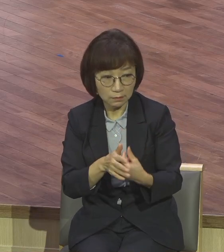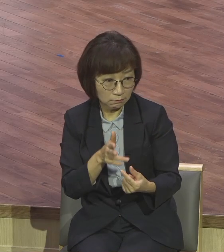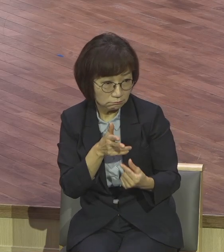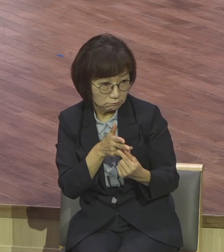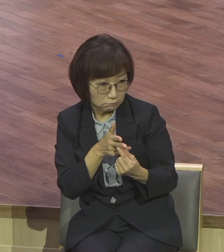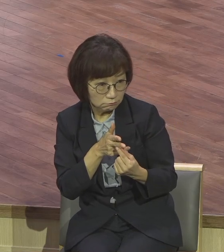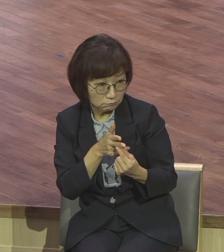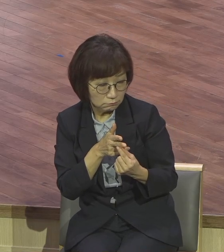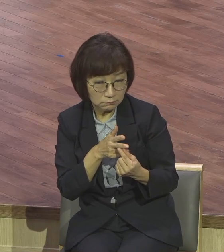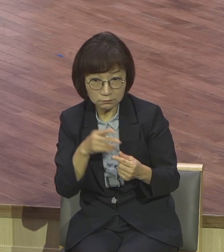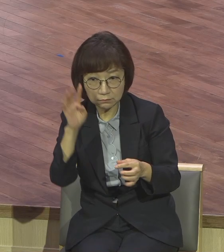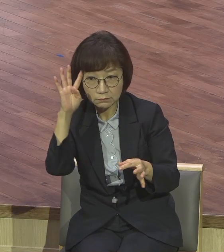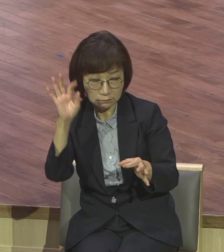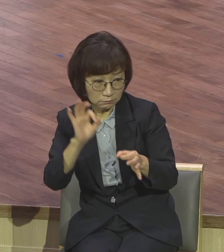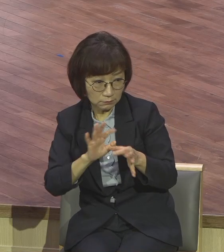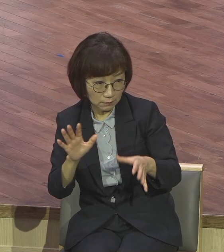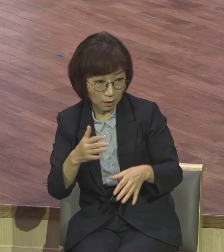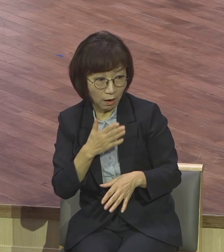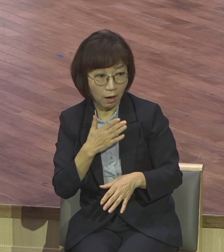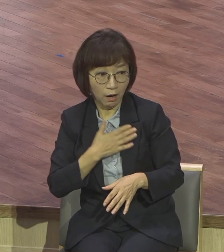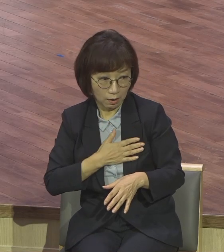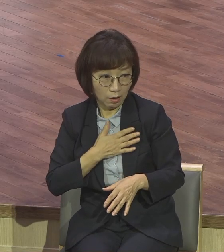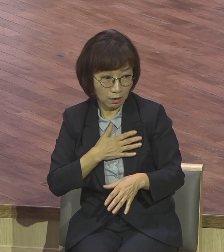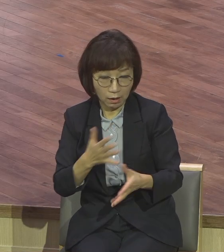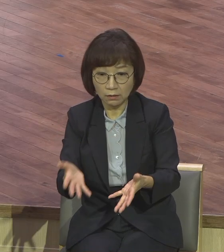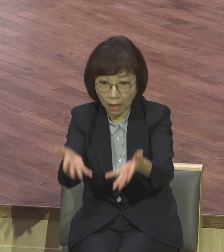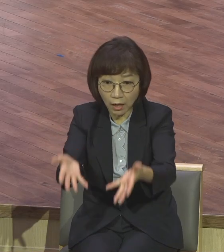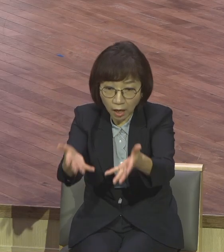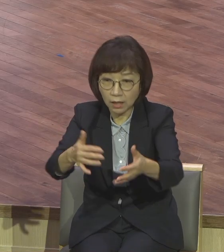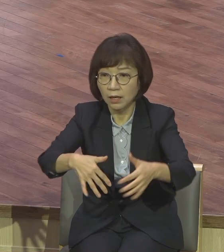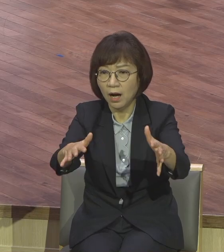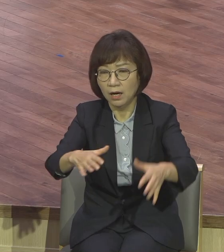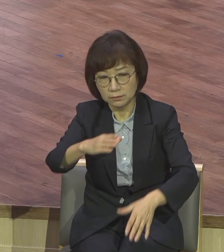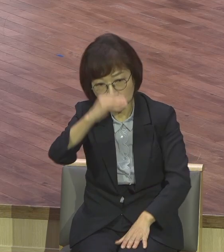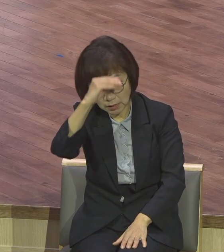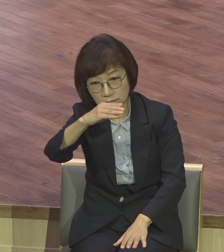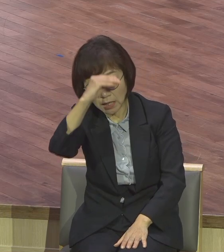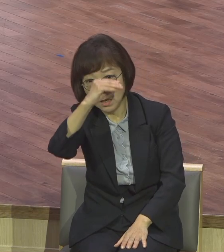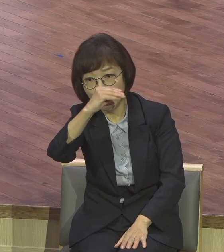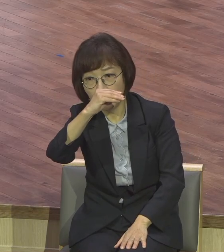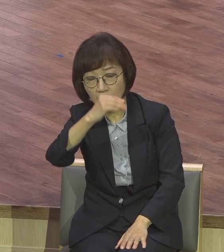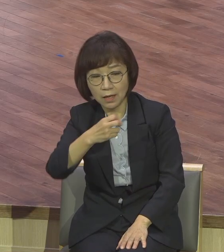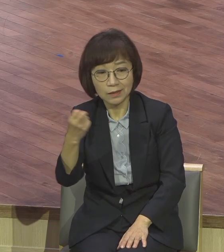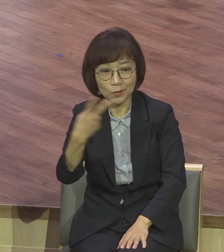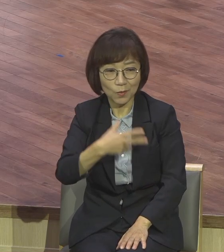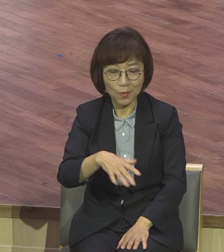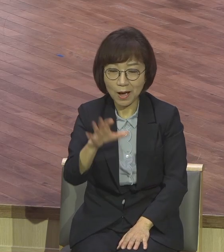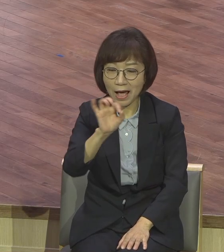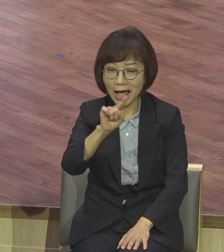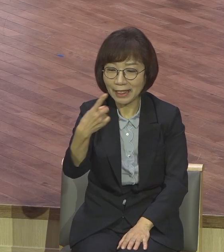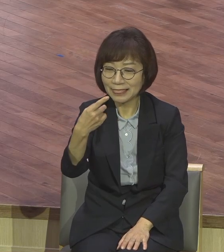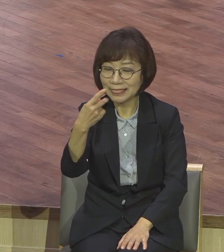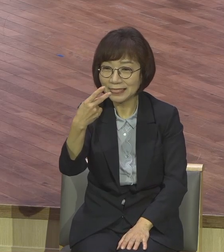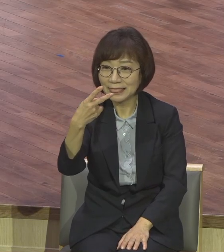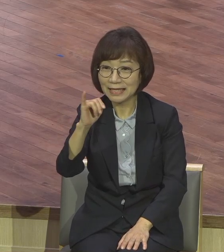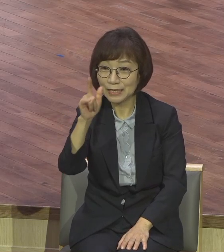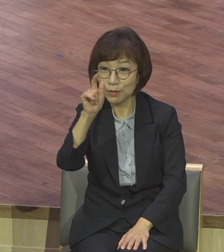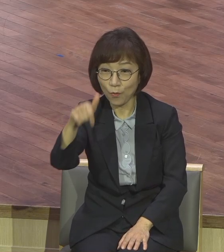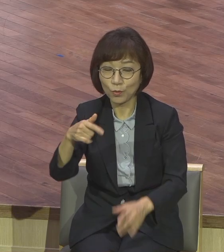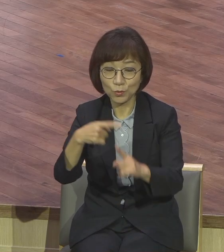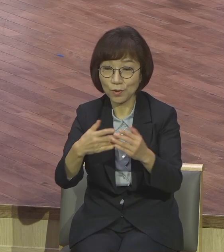유대인들은 말할 것도 없죠. 다 그렇게 다 피하고 심지어 안디옥교회를 설립한